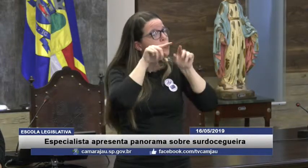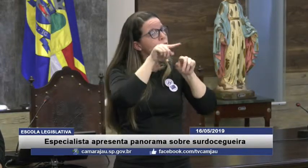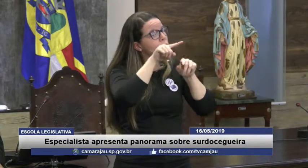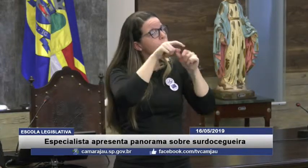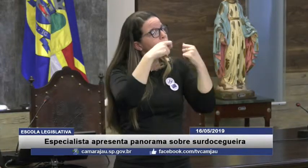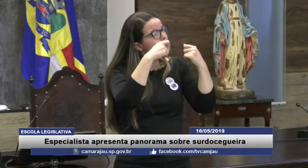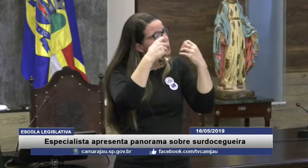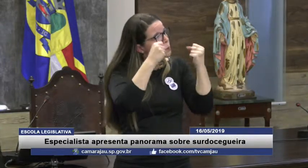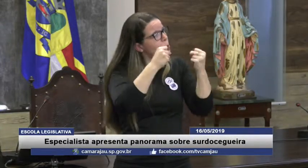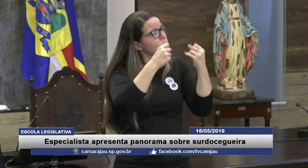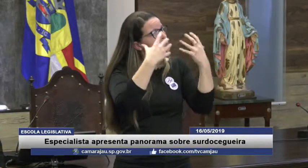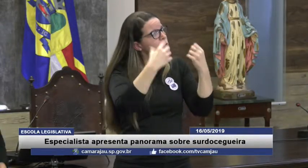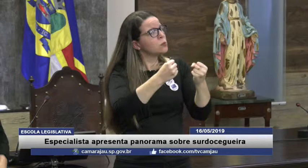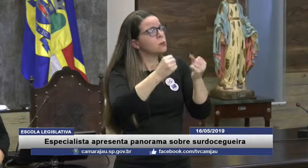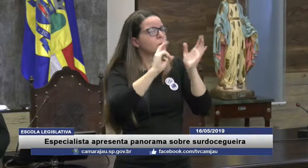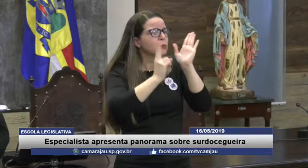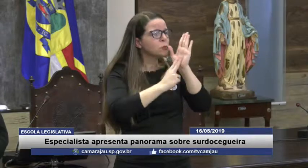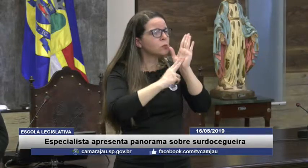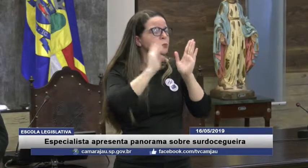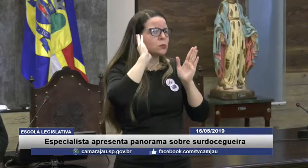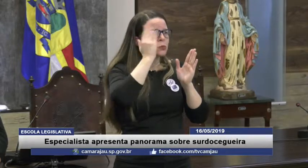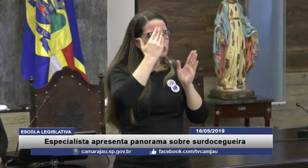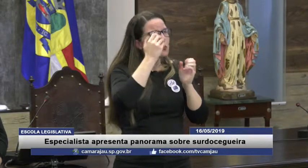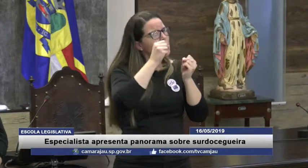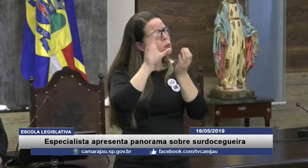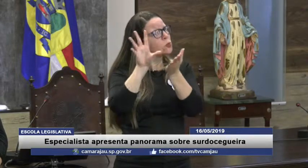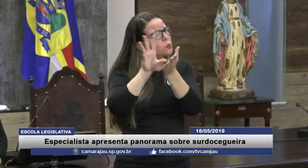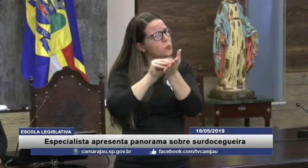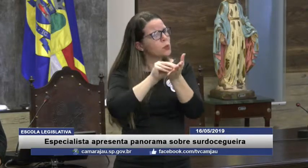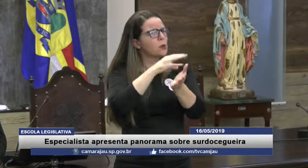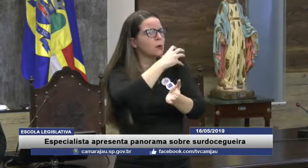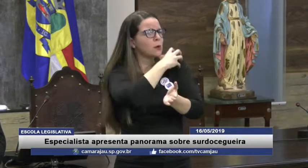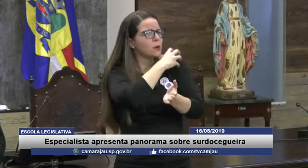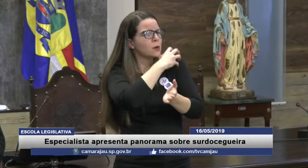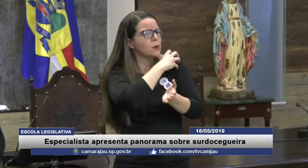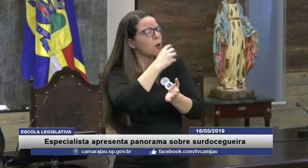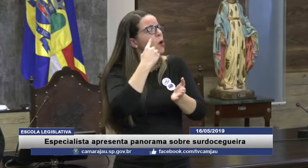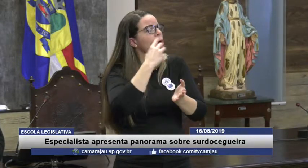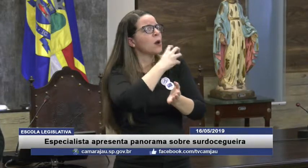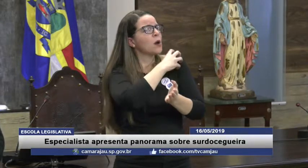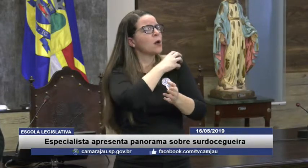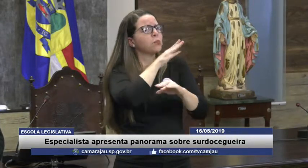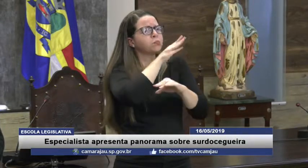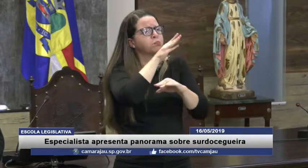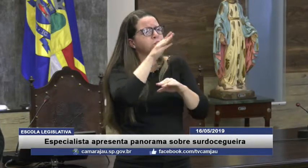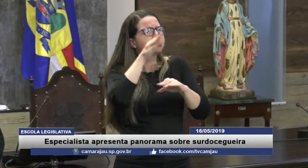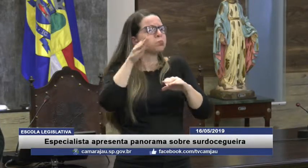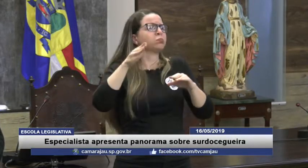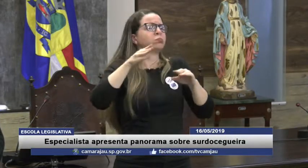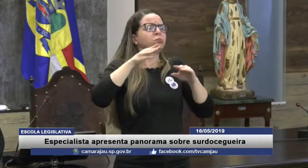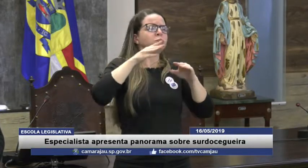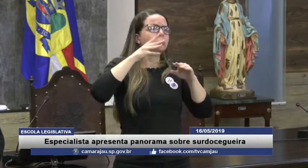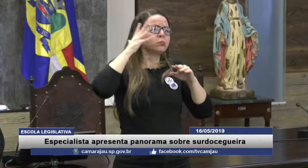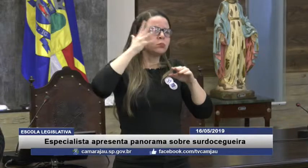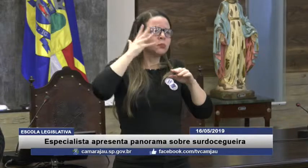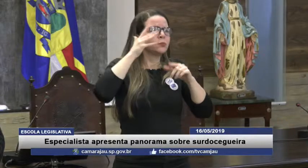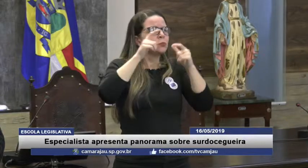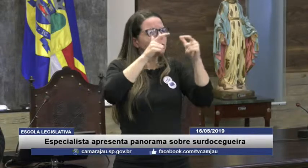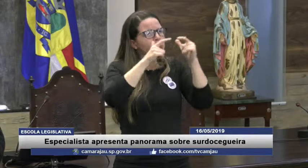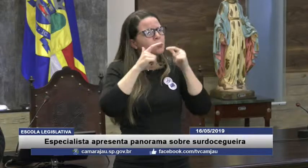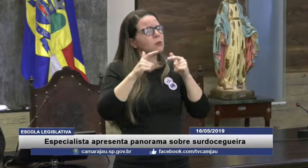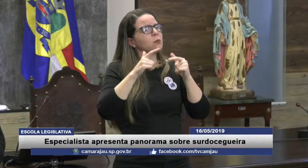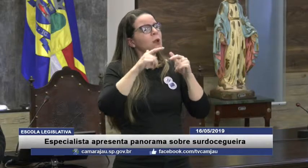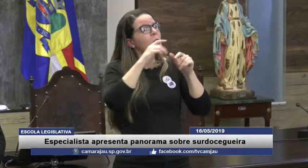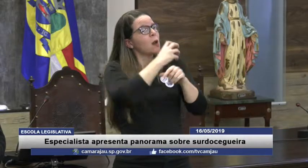de sinais, ora uso da Libras tátil, ora eu uso da comunicação em Libras em campo reduzido, e eu